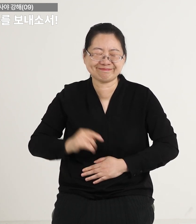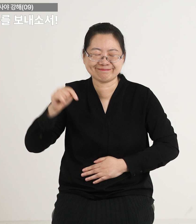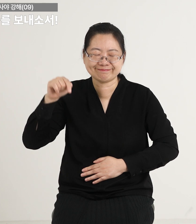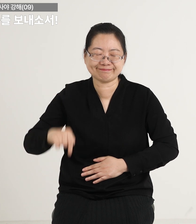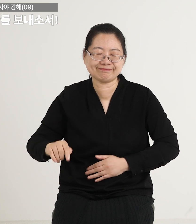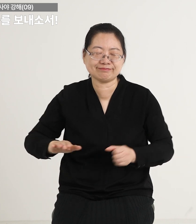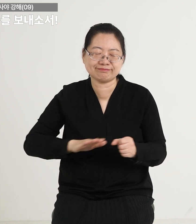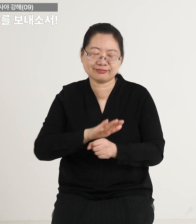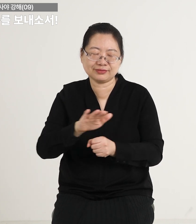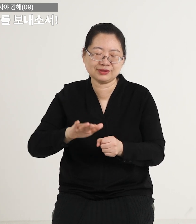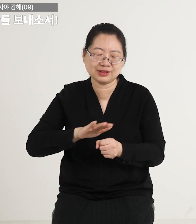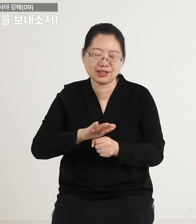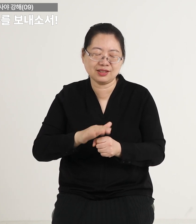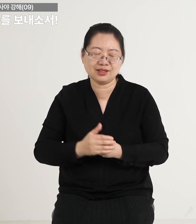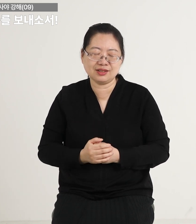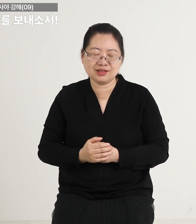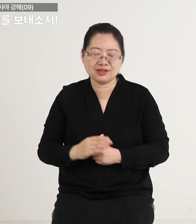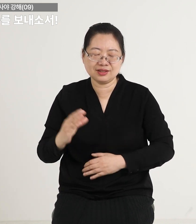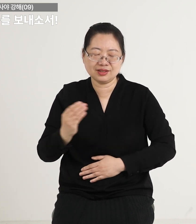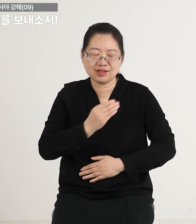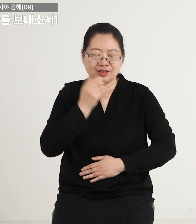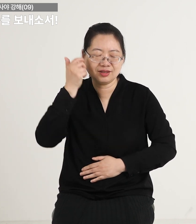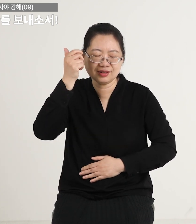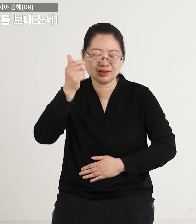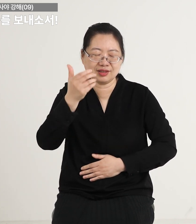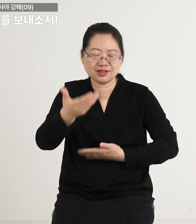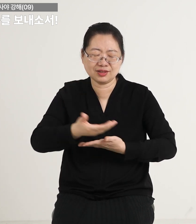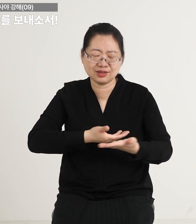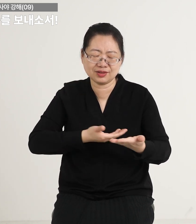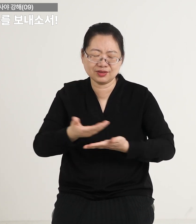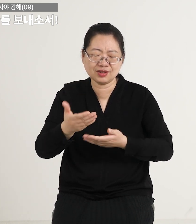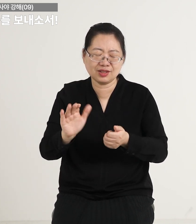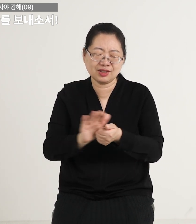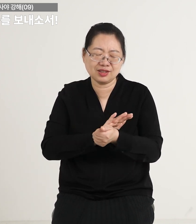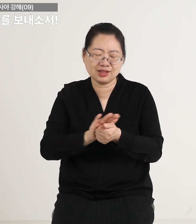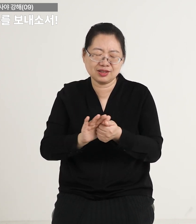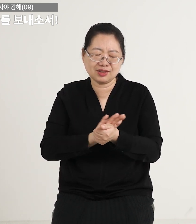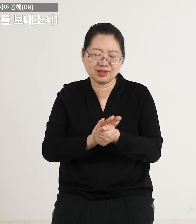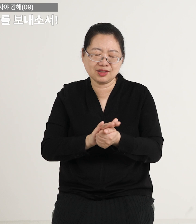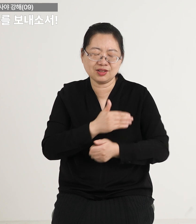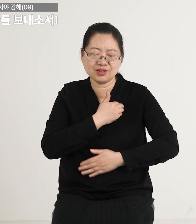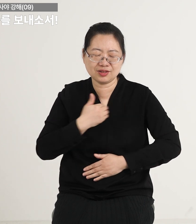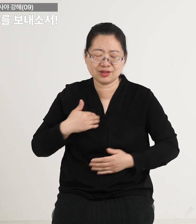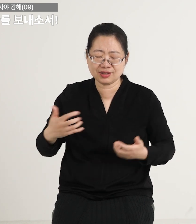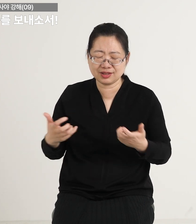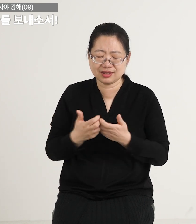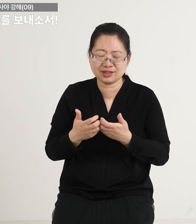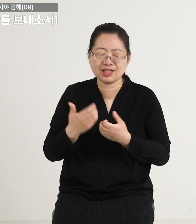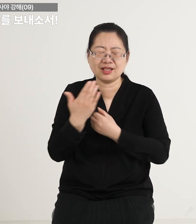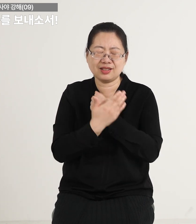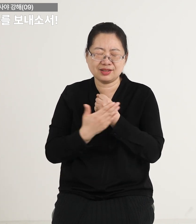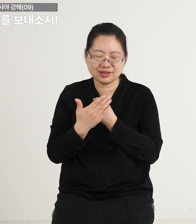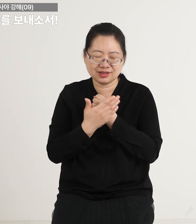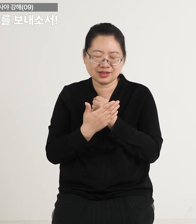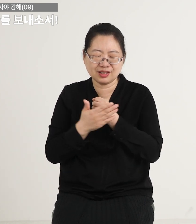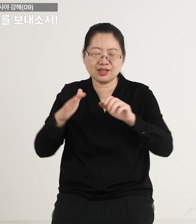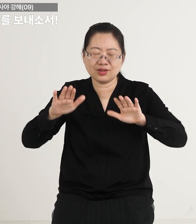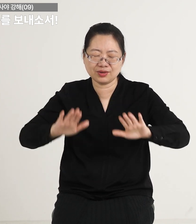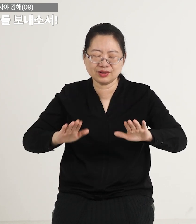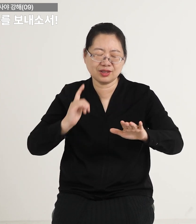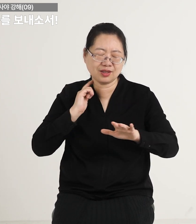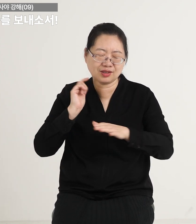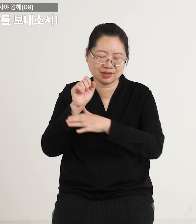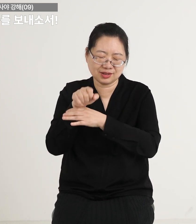깊으신 사랑하심과 성령님의 교통, 위로 충만케 하시는 은혜가 오늘